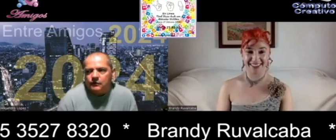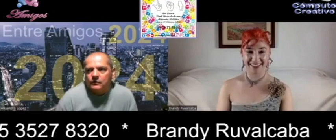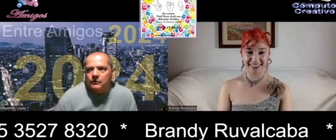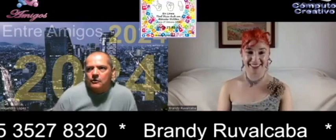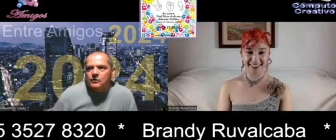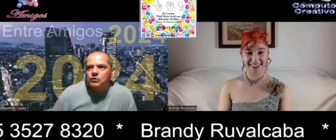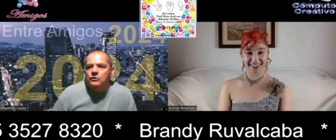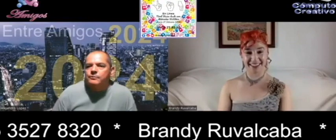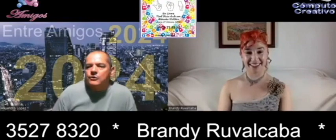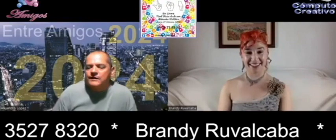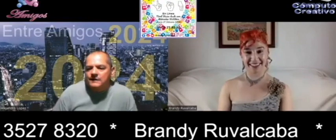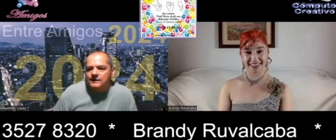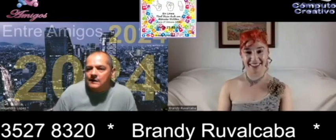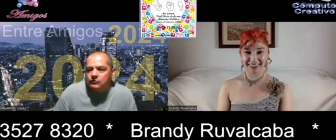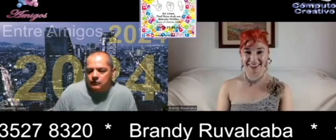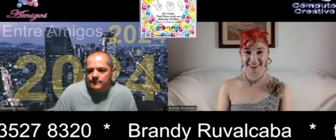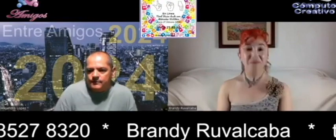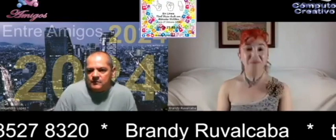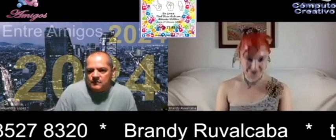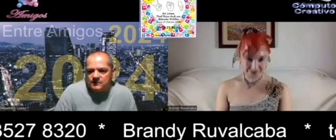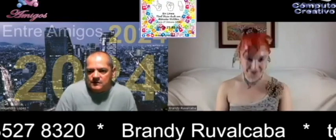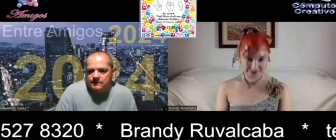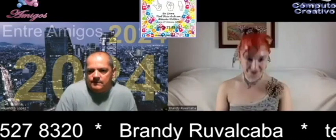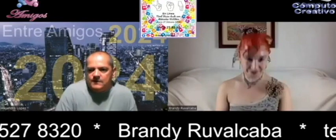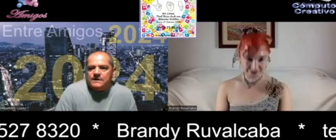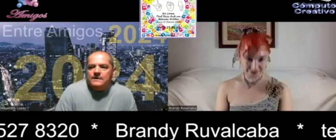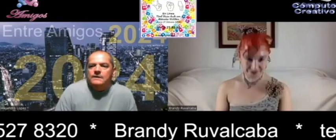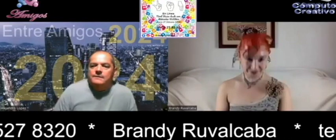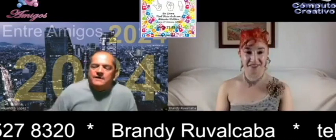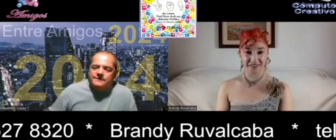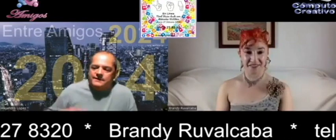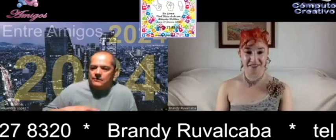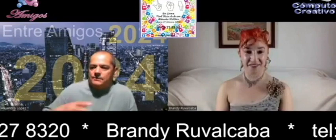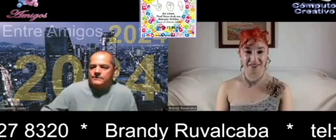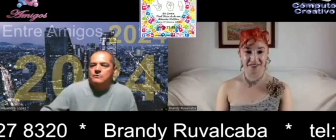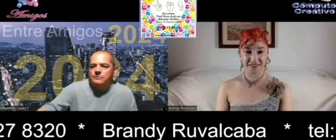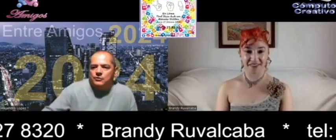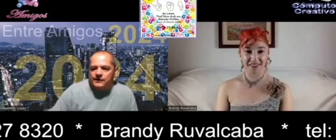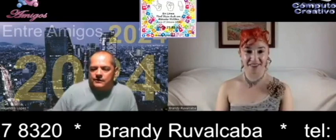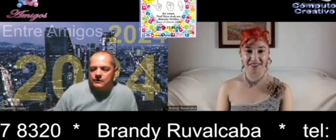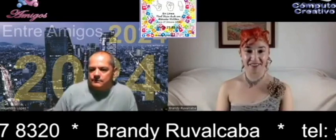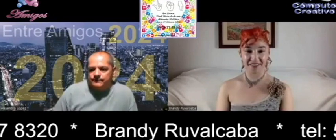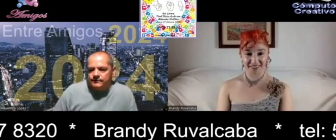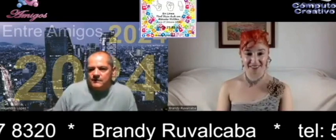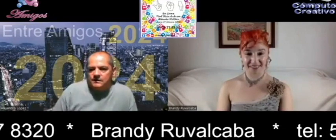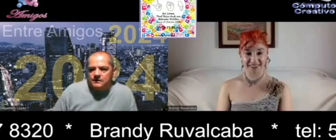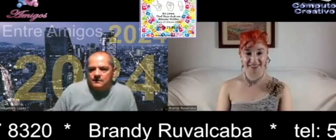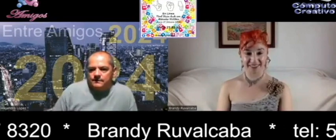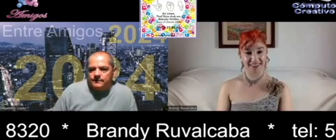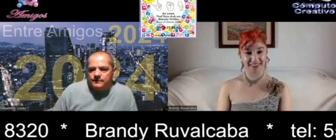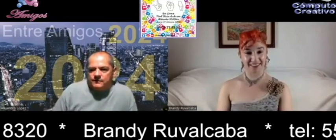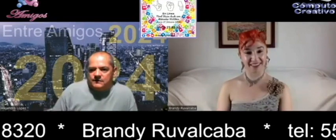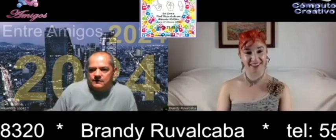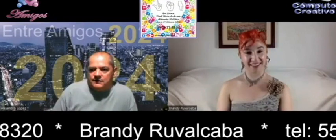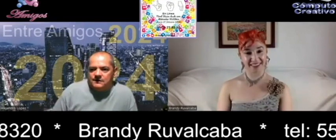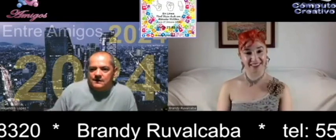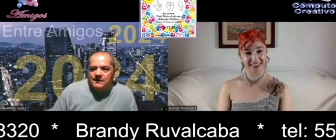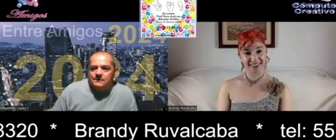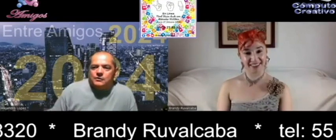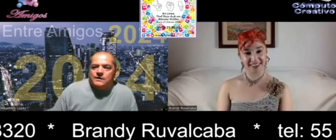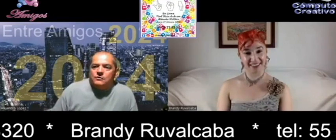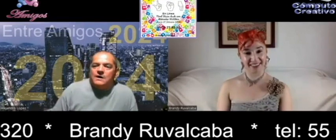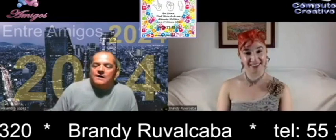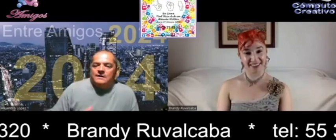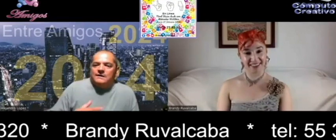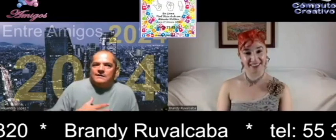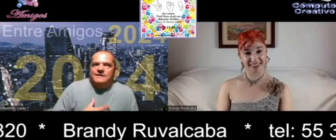ya no importa tanto. ¿Sí? Y más bien ya lo ves como por región, ¿sí?